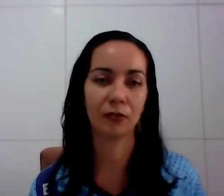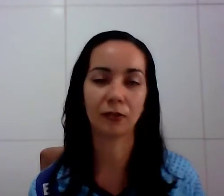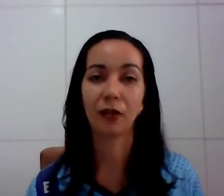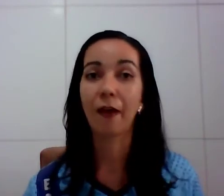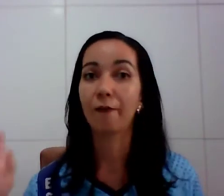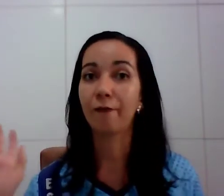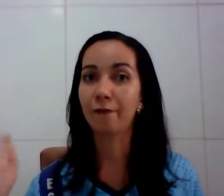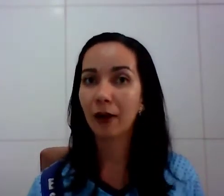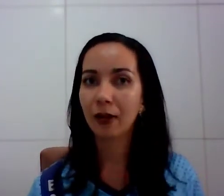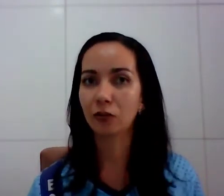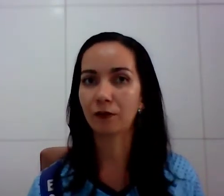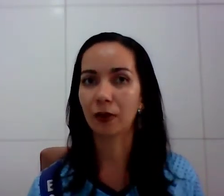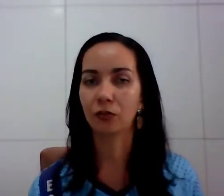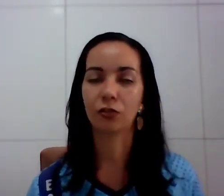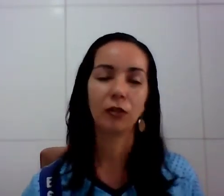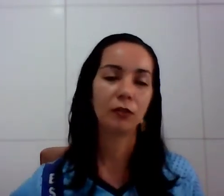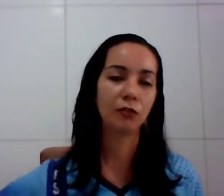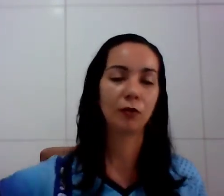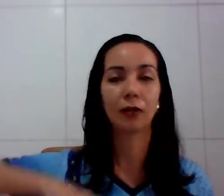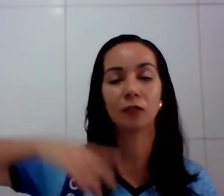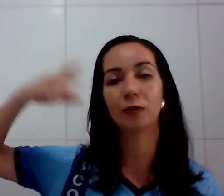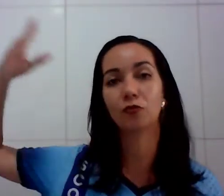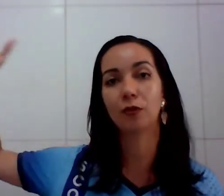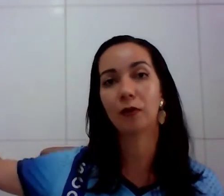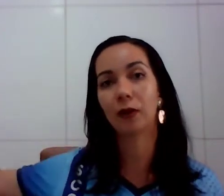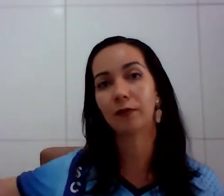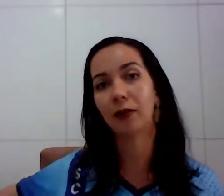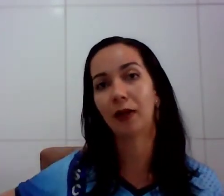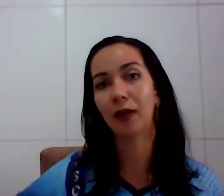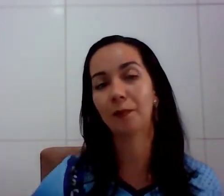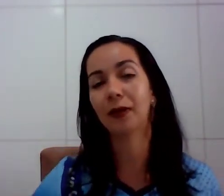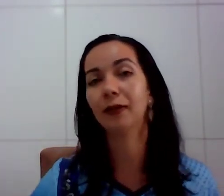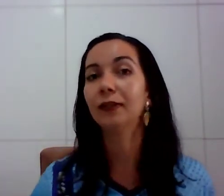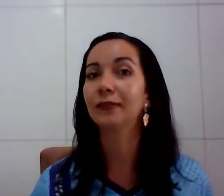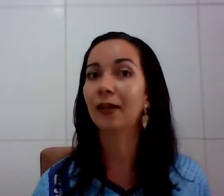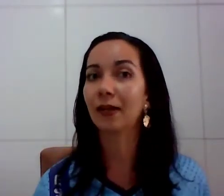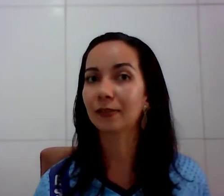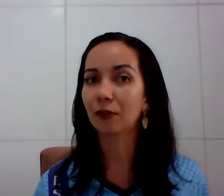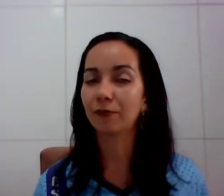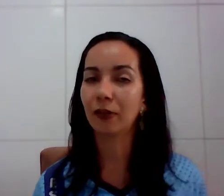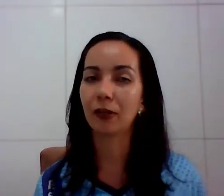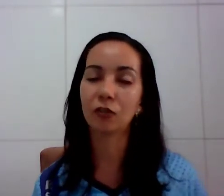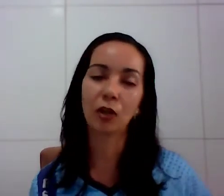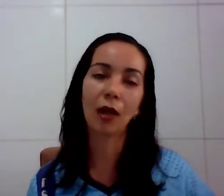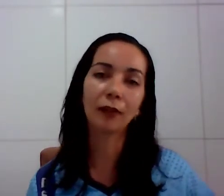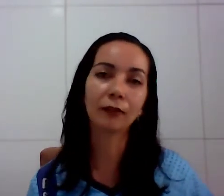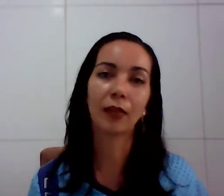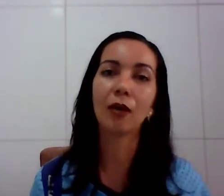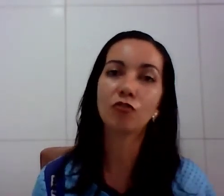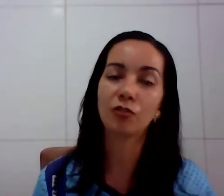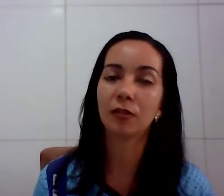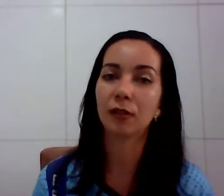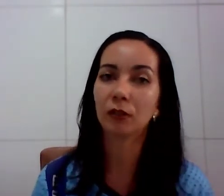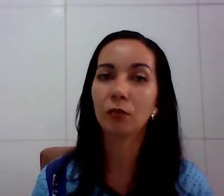fases. Várias fases. Existiam aquelas pessoas que moravam na época das cavernas até os dias